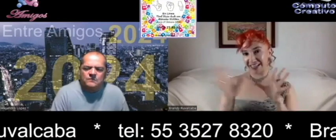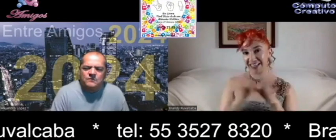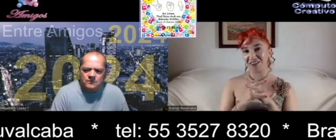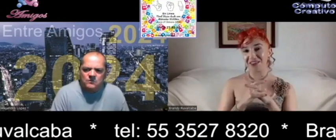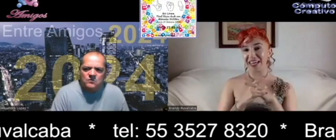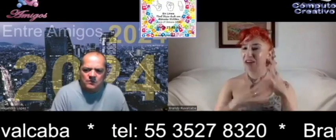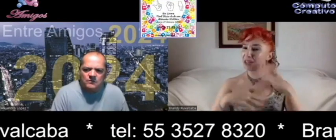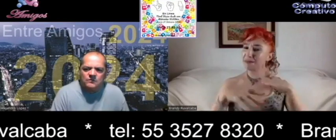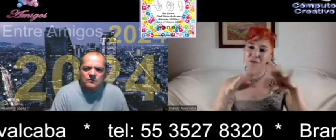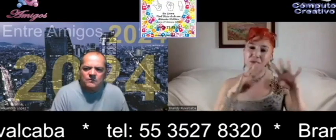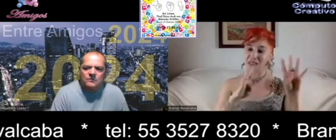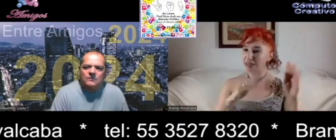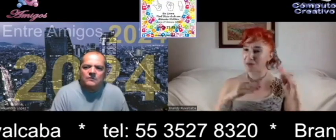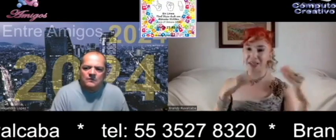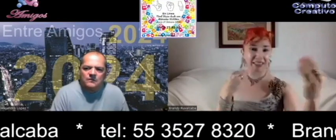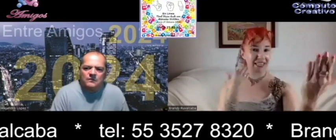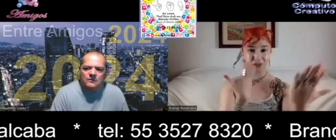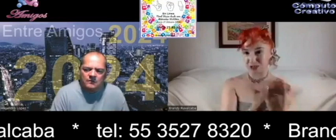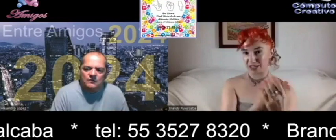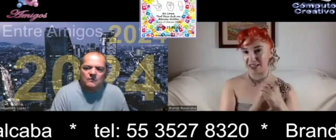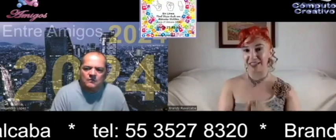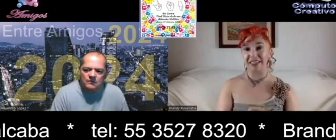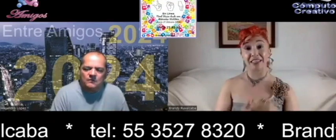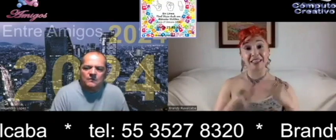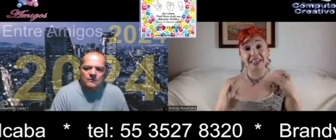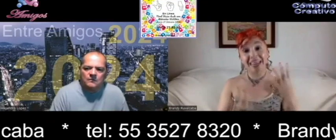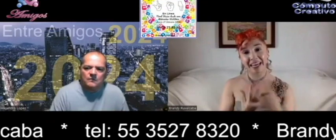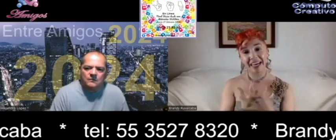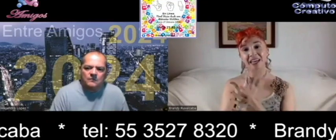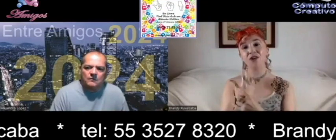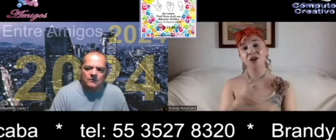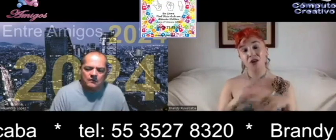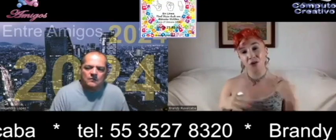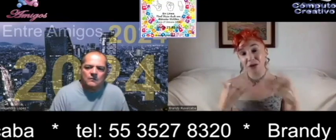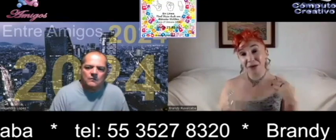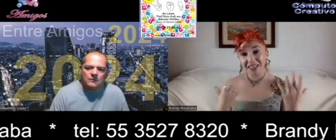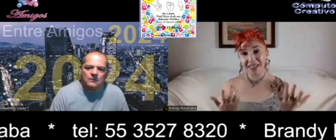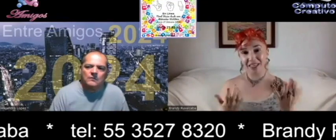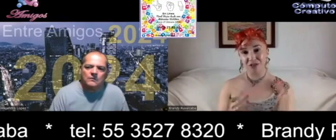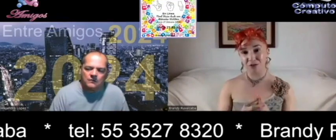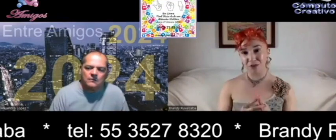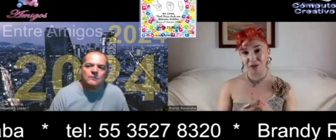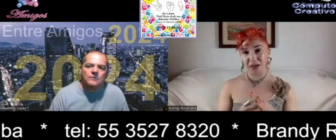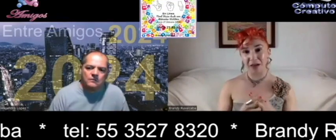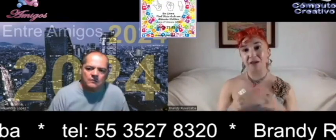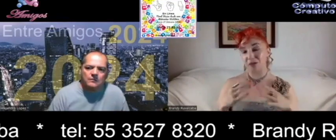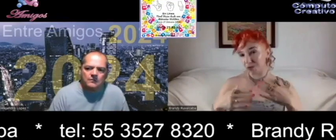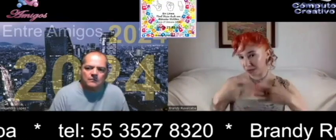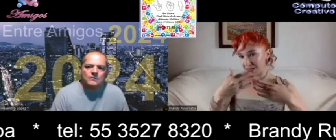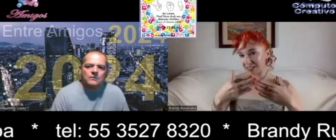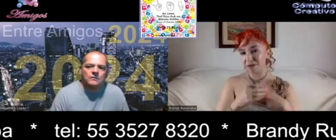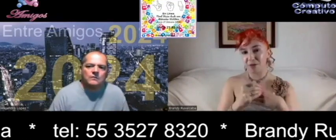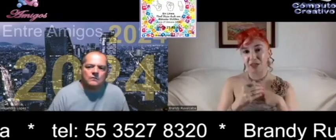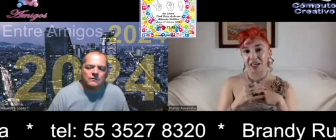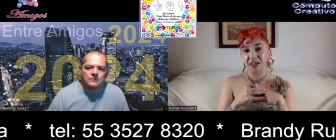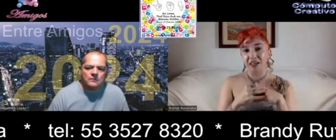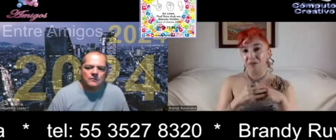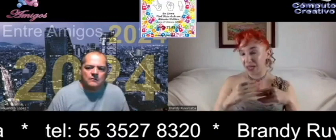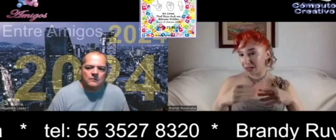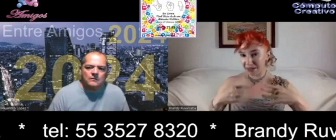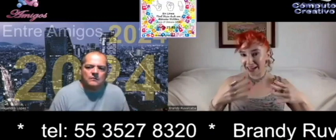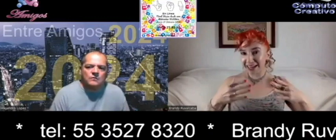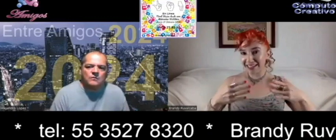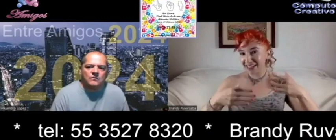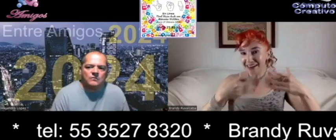así, dactilología. Y lo demás, pues es tal cual tiene sus señas. Y se siguen creando nuevas señas conforme avanzamos, porque pues